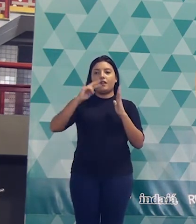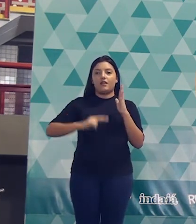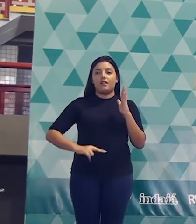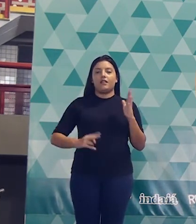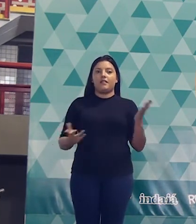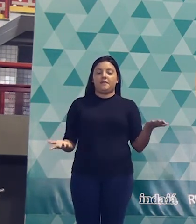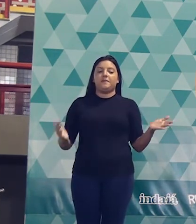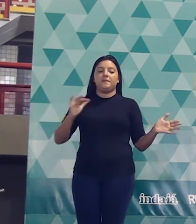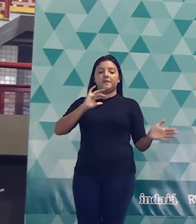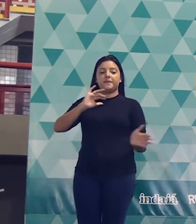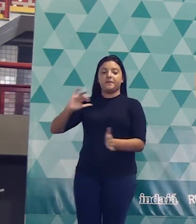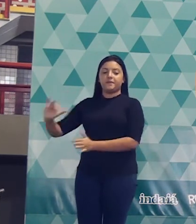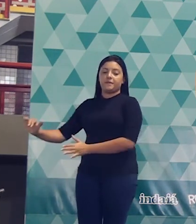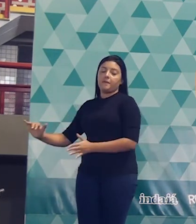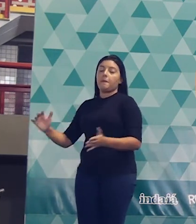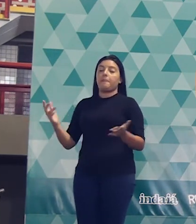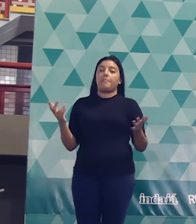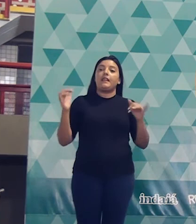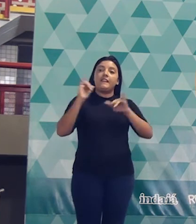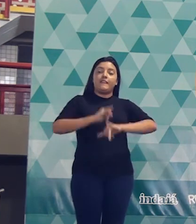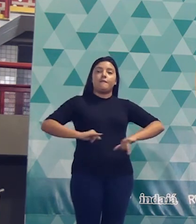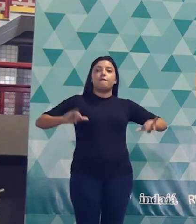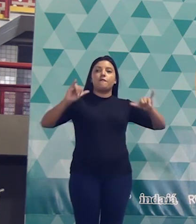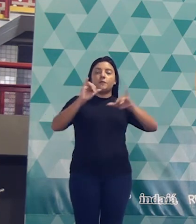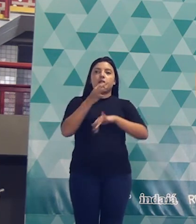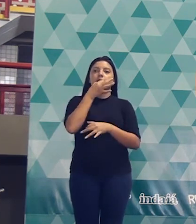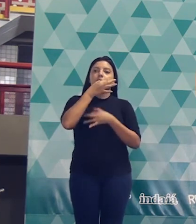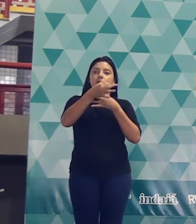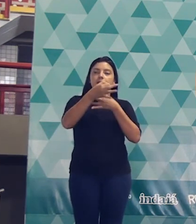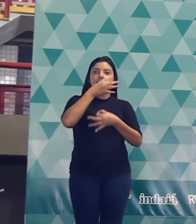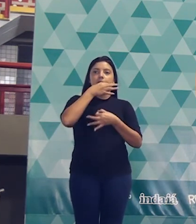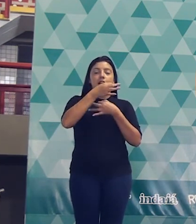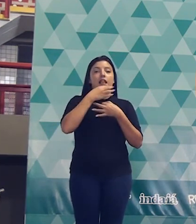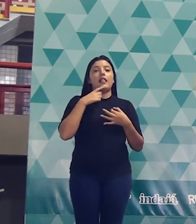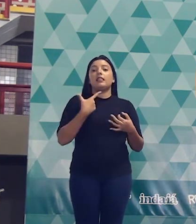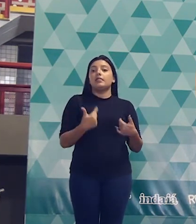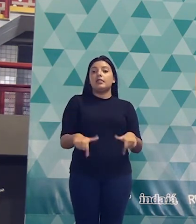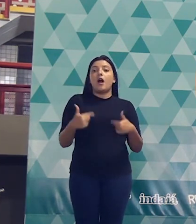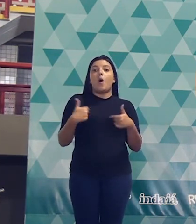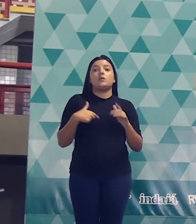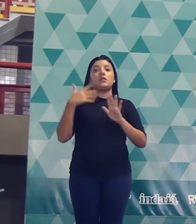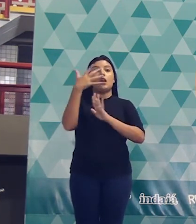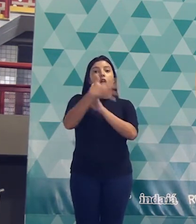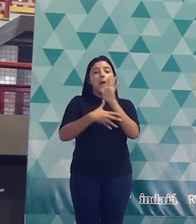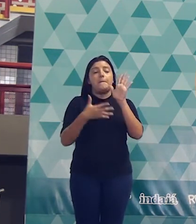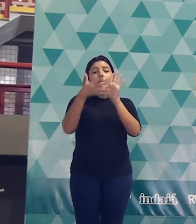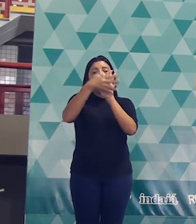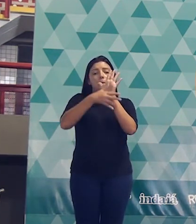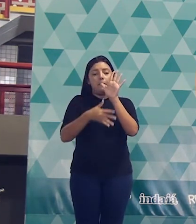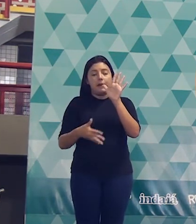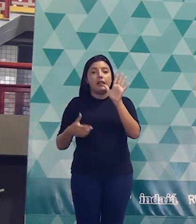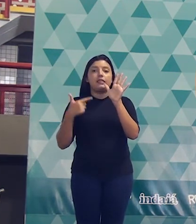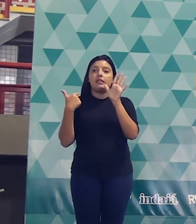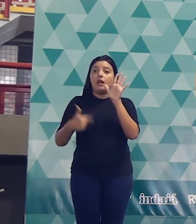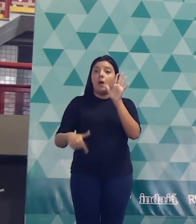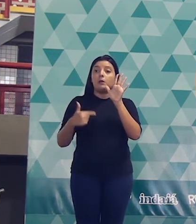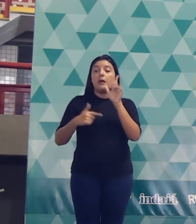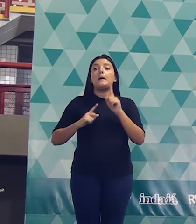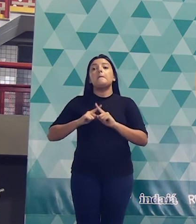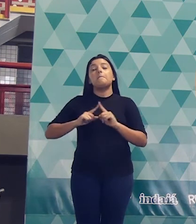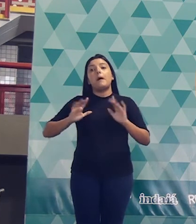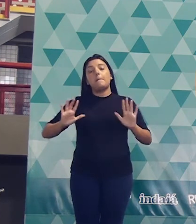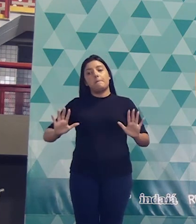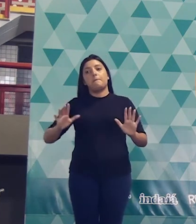As informações implícitas no texto são aquelas que não estão presentes claramente na base textual, mas podem